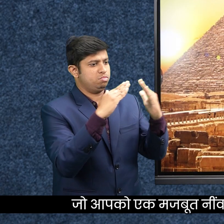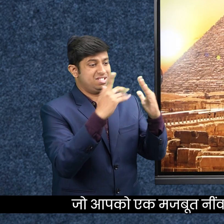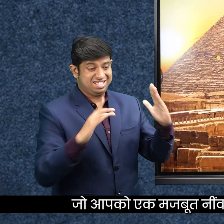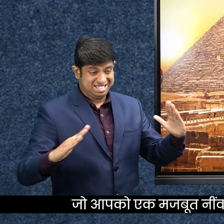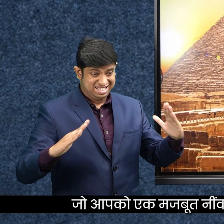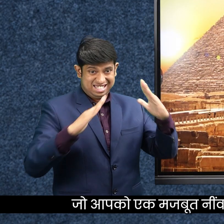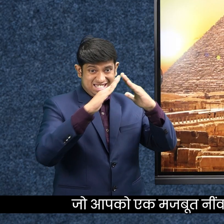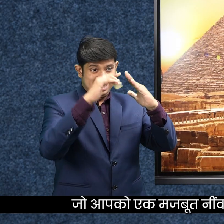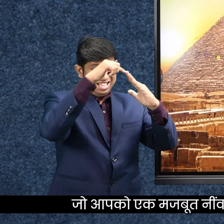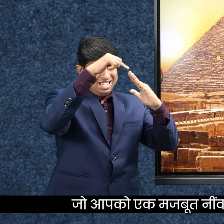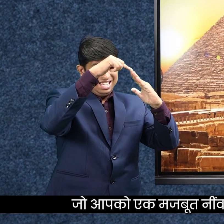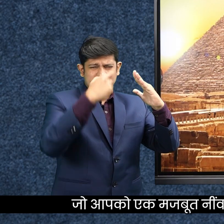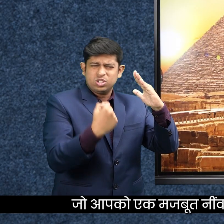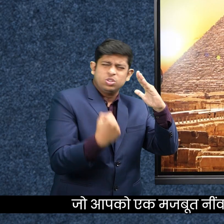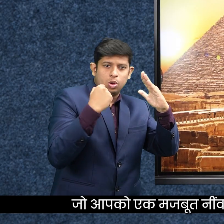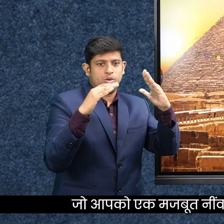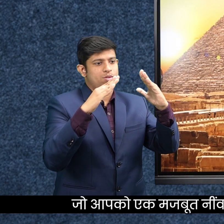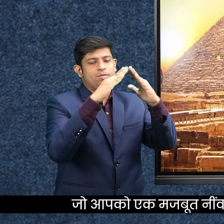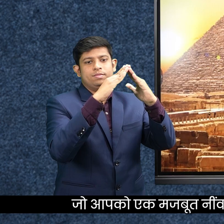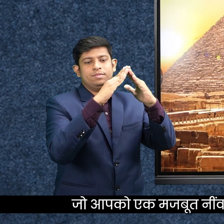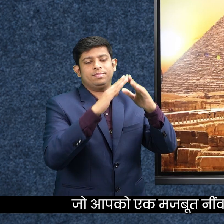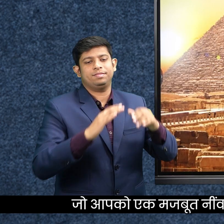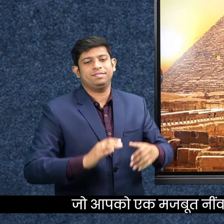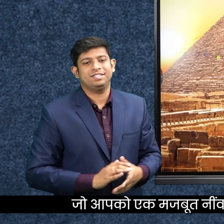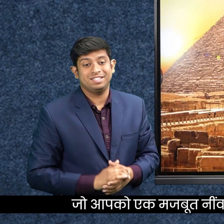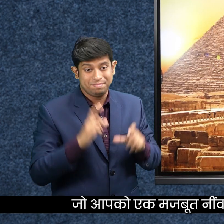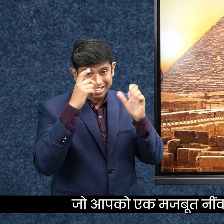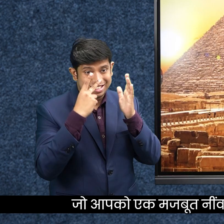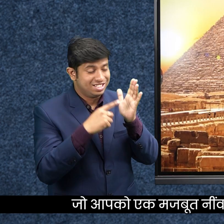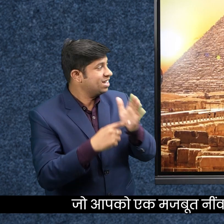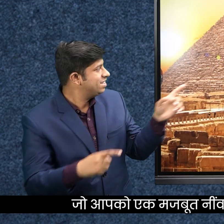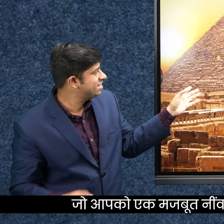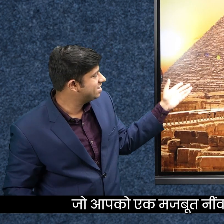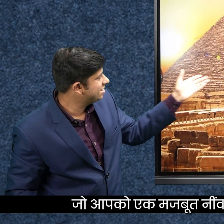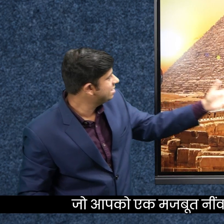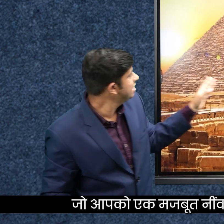एक उल्लेखनीय शिखर तक ले जाते हैं।